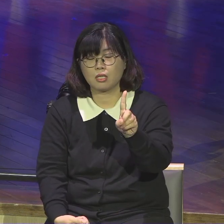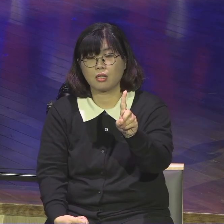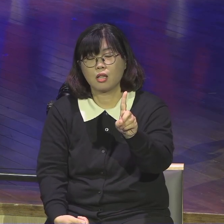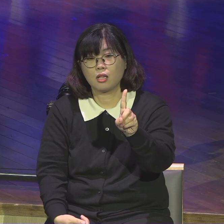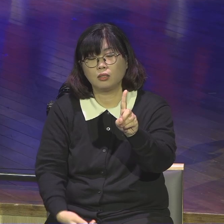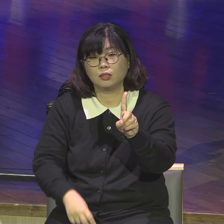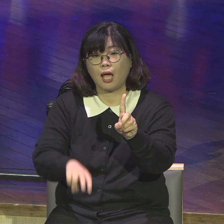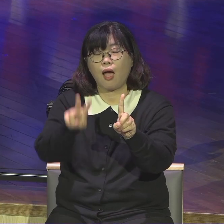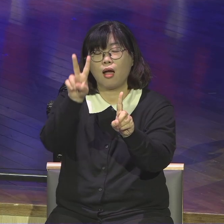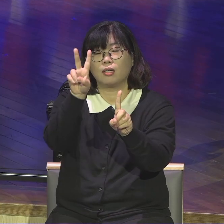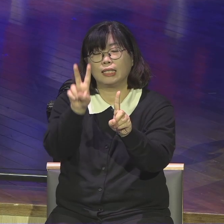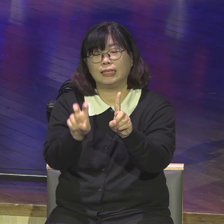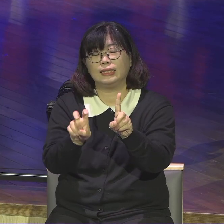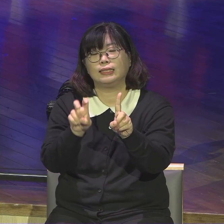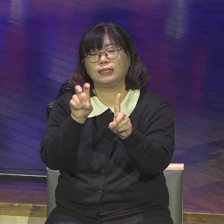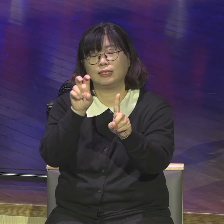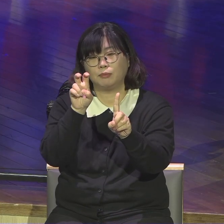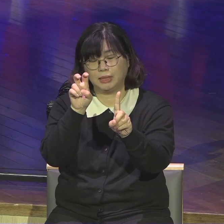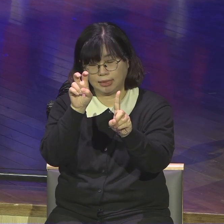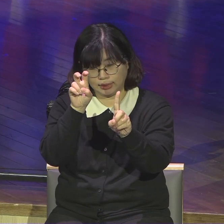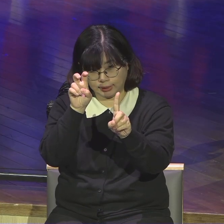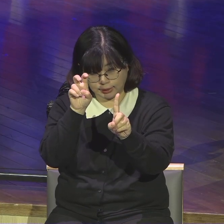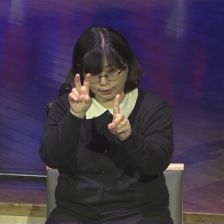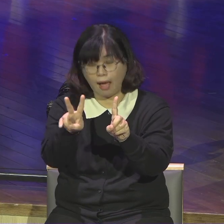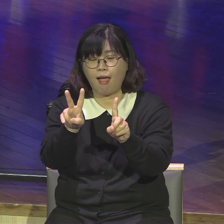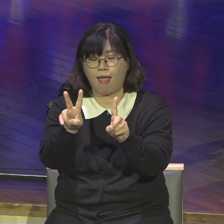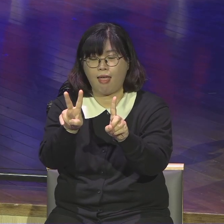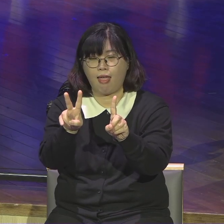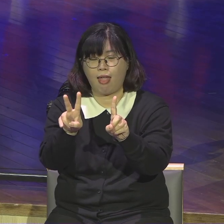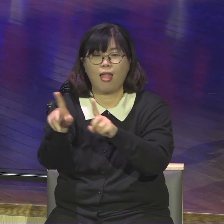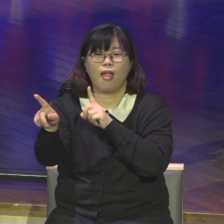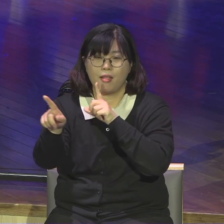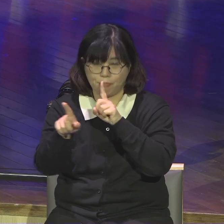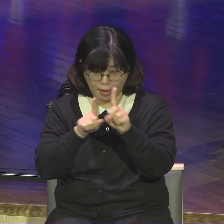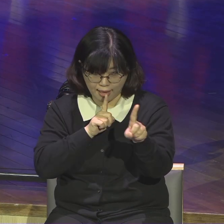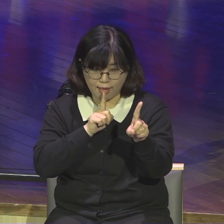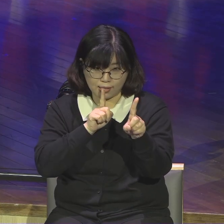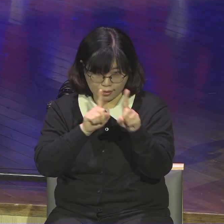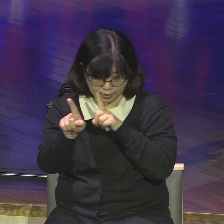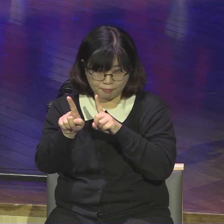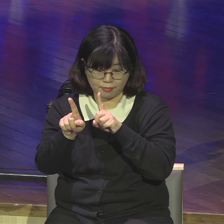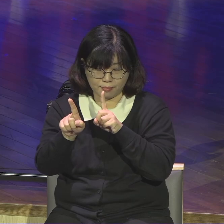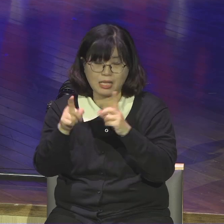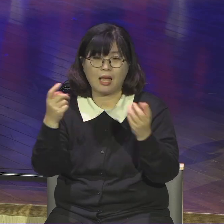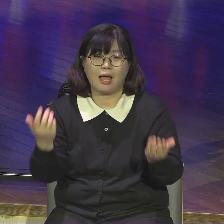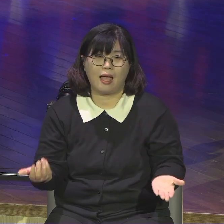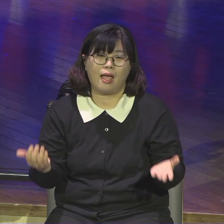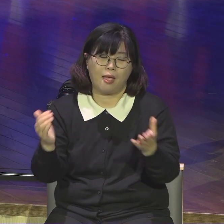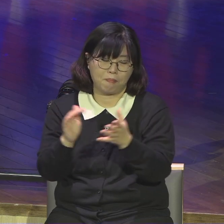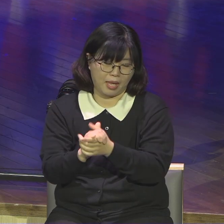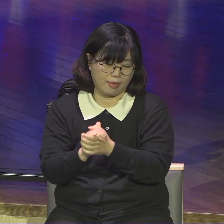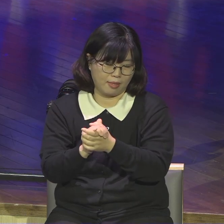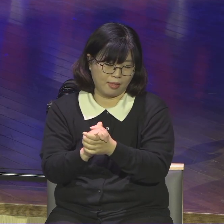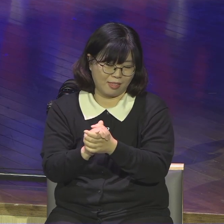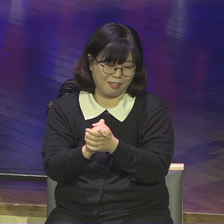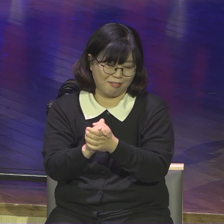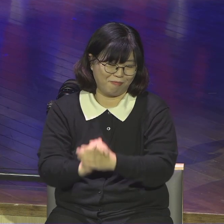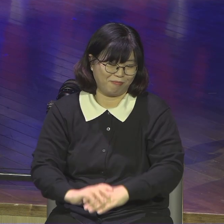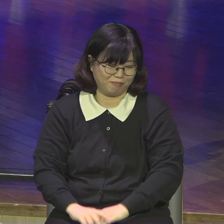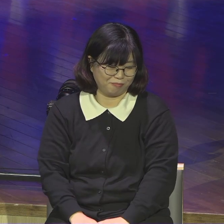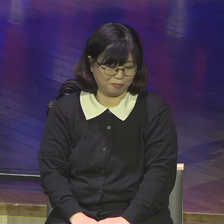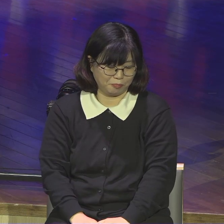마태복음 1장 22절 말씀 아멘